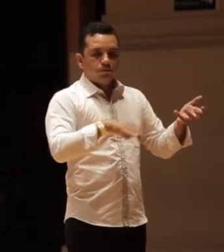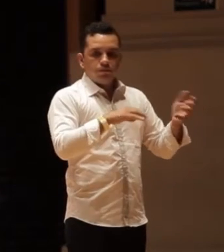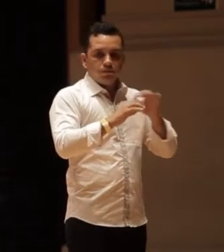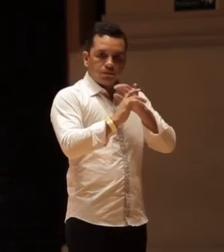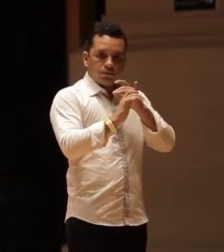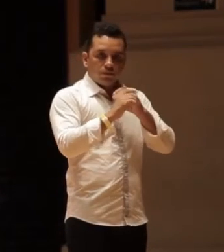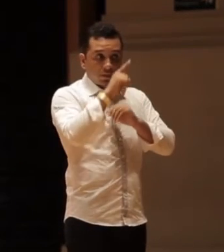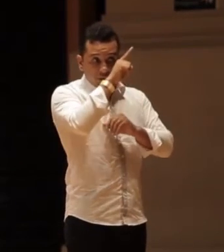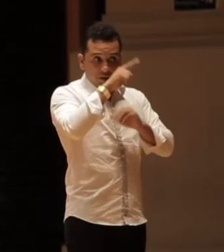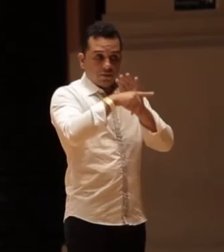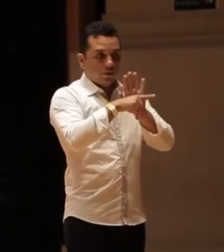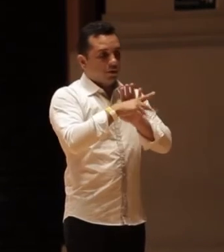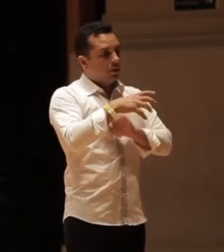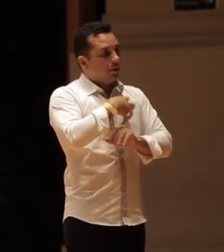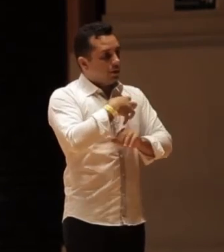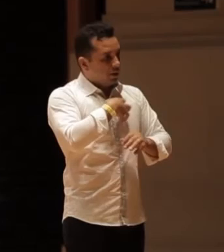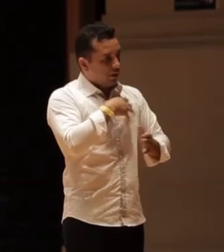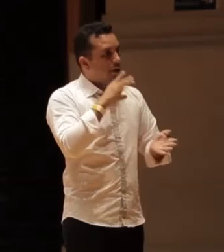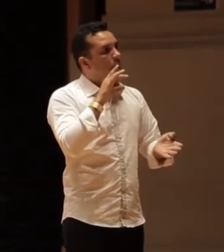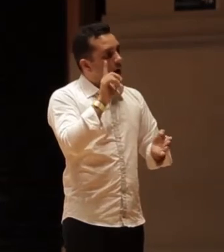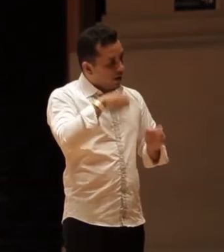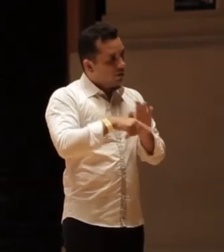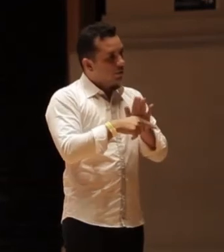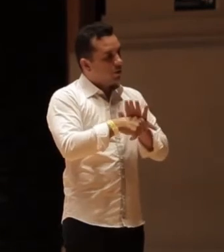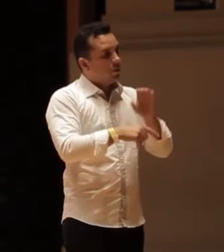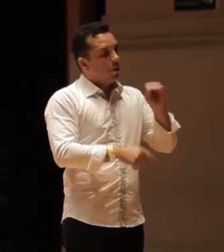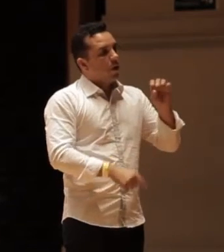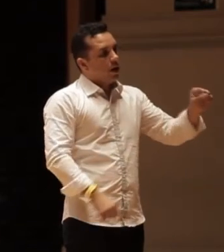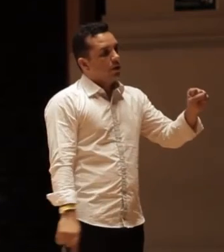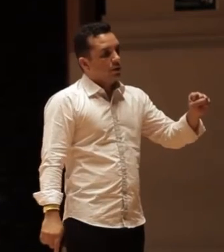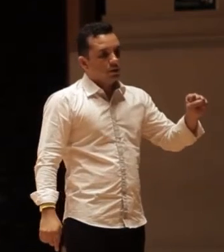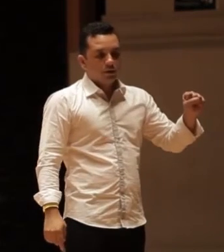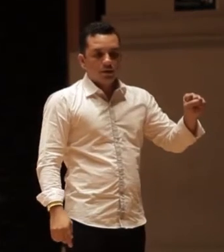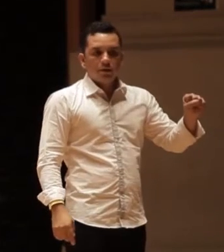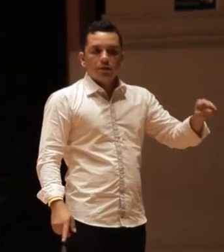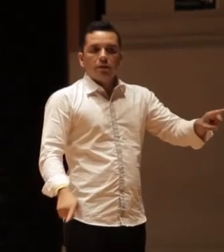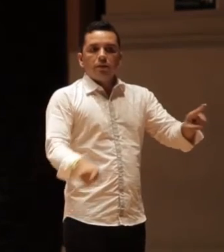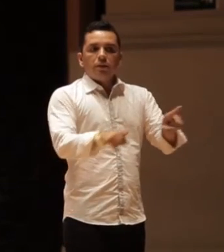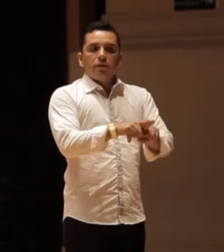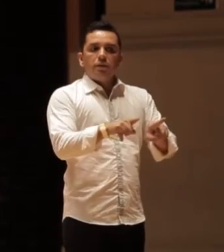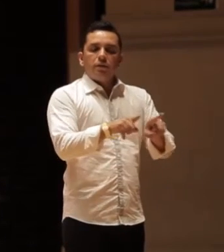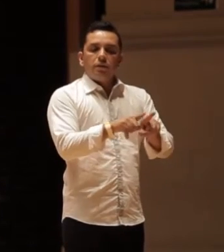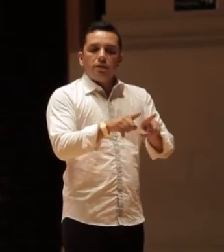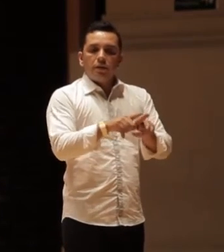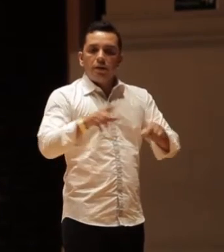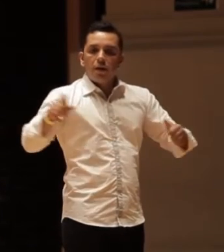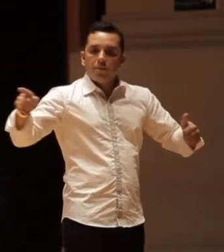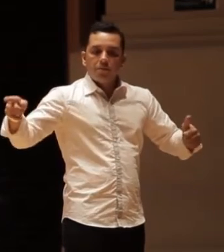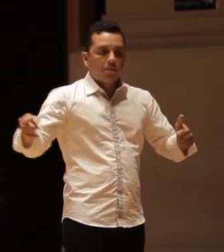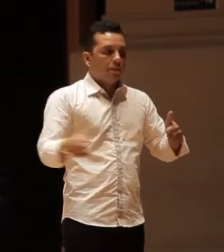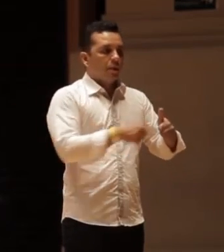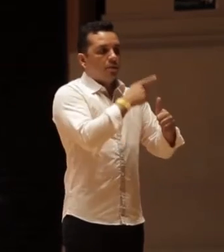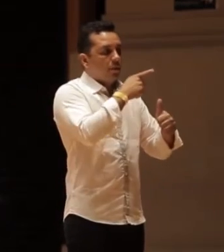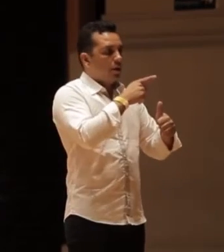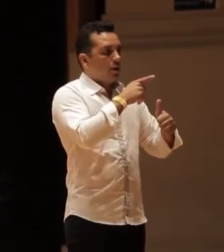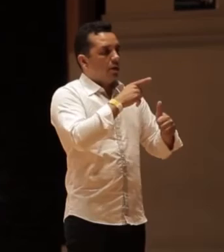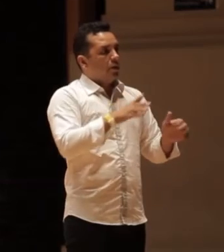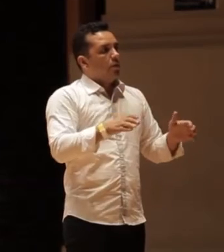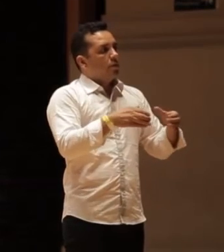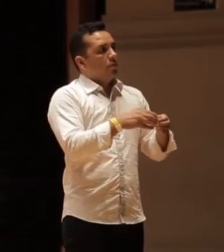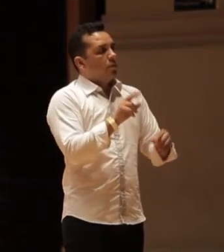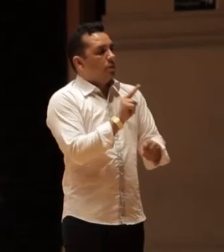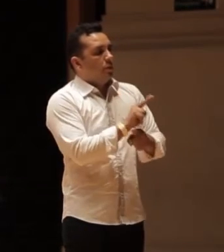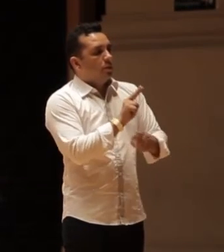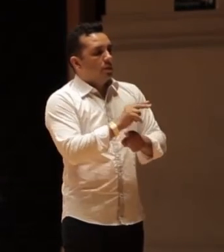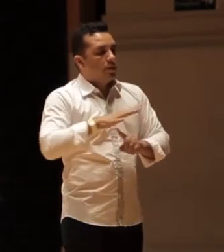é para ser gerido por um o s a última vai ter a primeira unidade de conservação ambiental